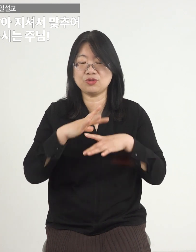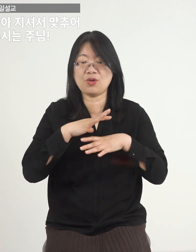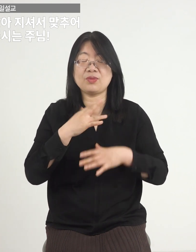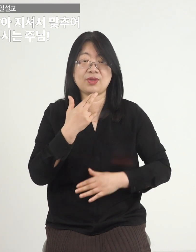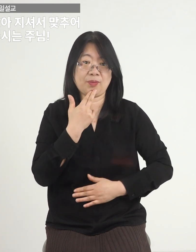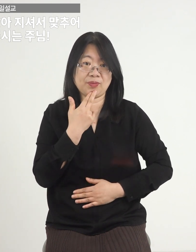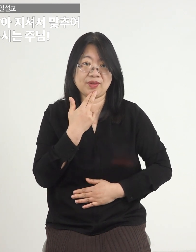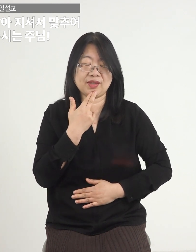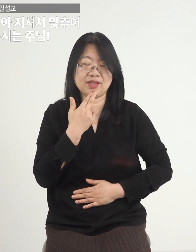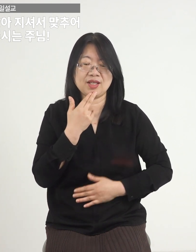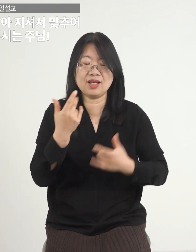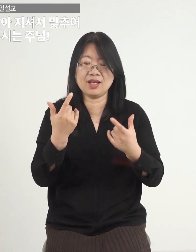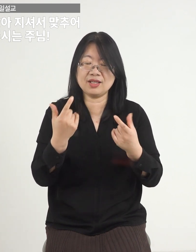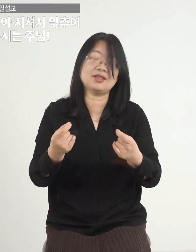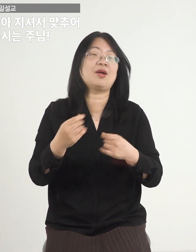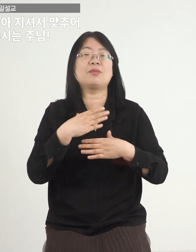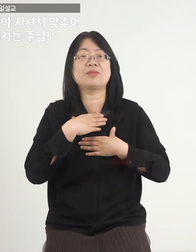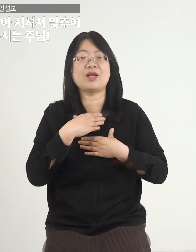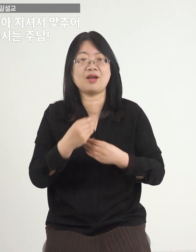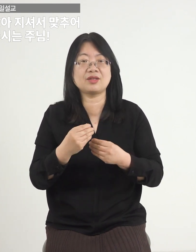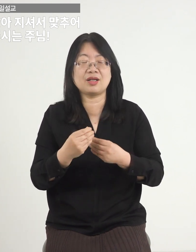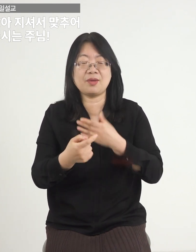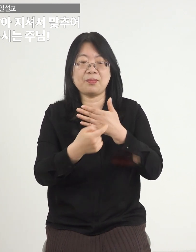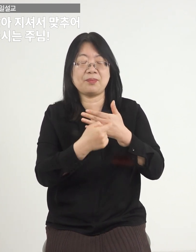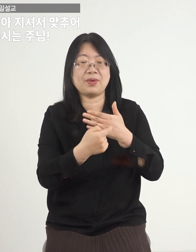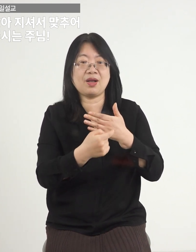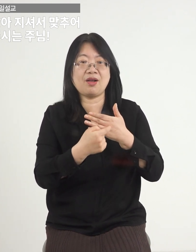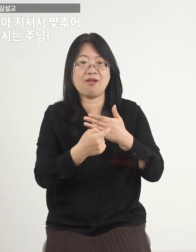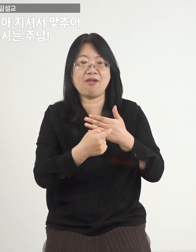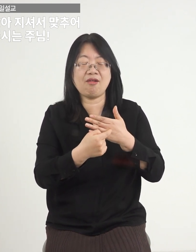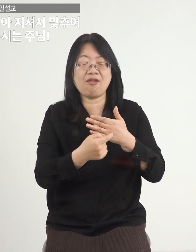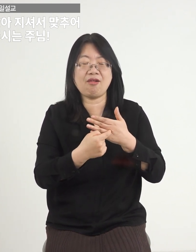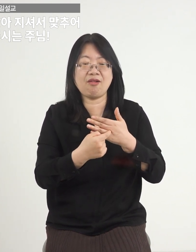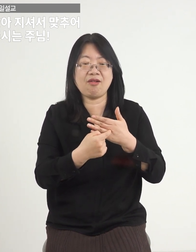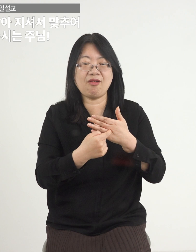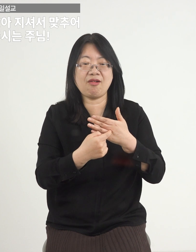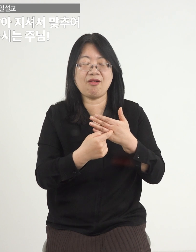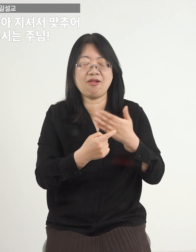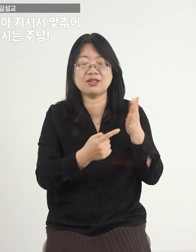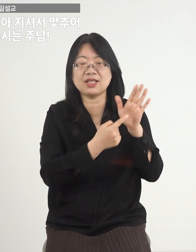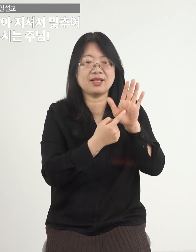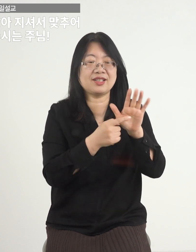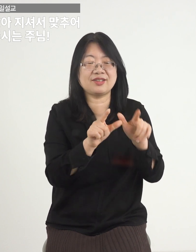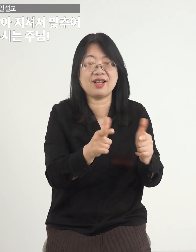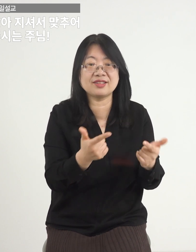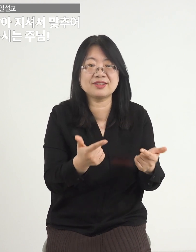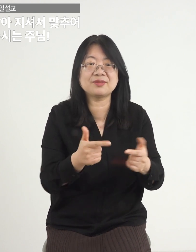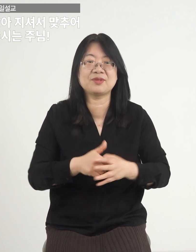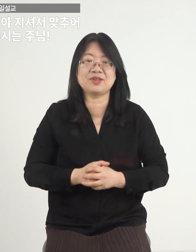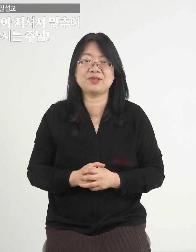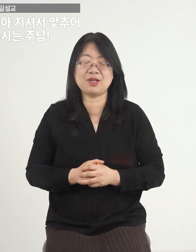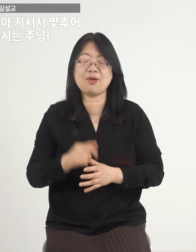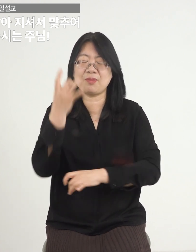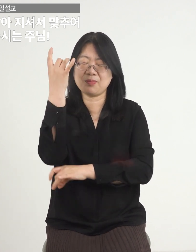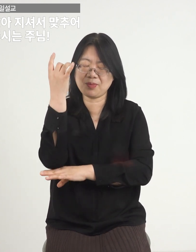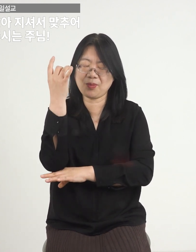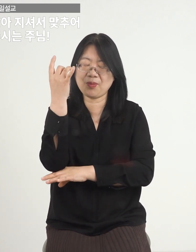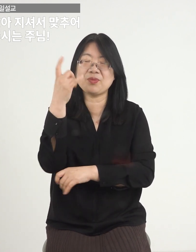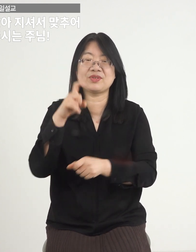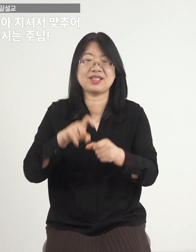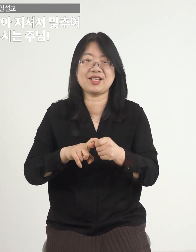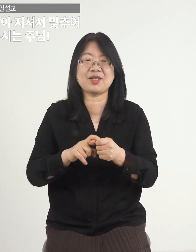두려움도 없는 그런 평강을, 표피적이고 물리적인 평강을 얘기하는 게 아니고 본질적인